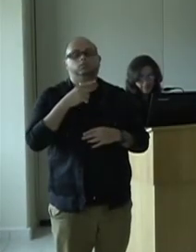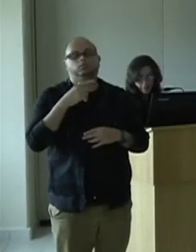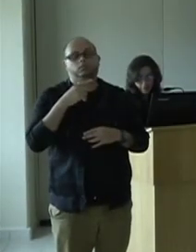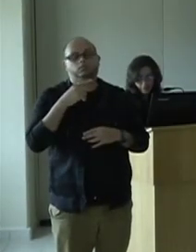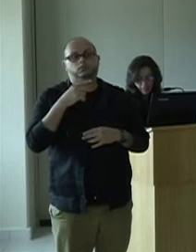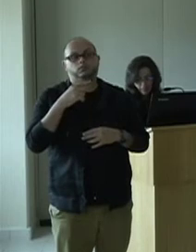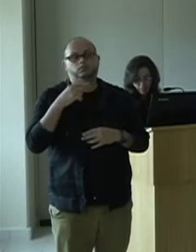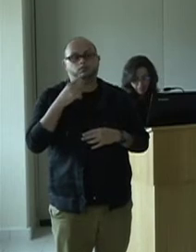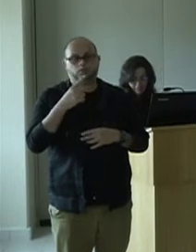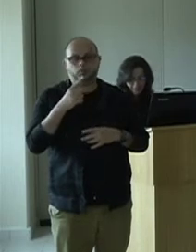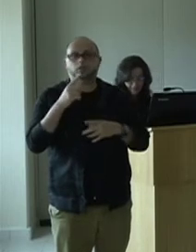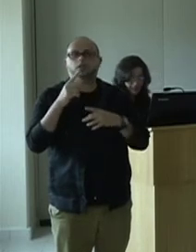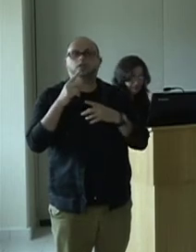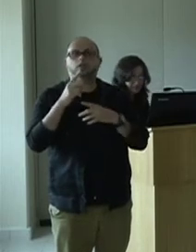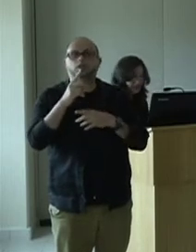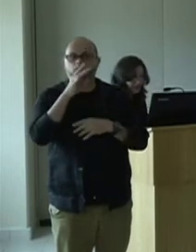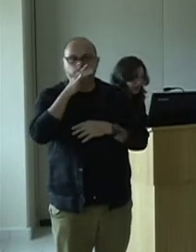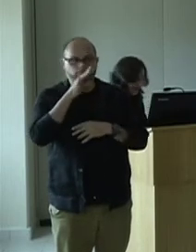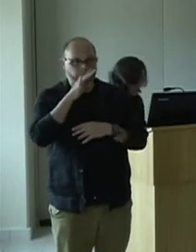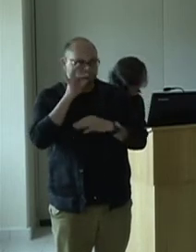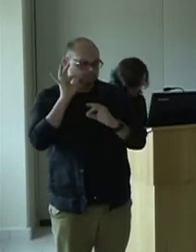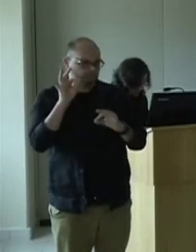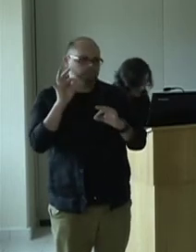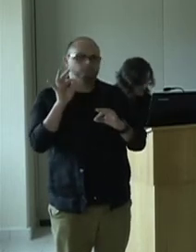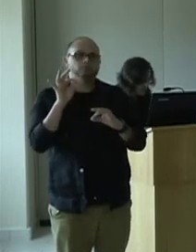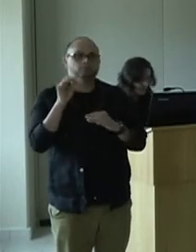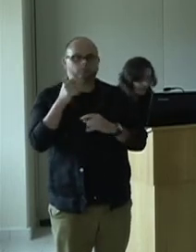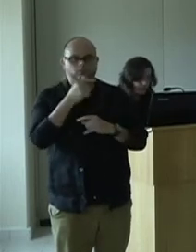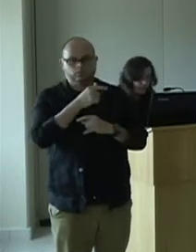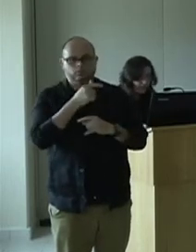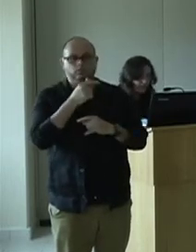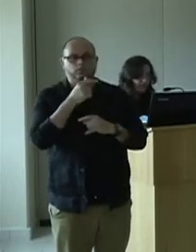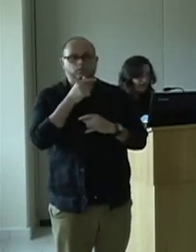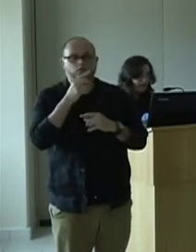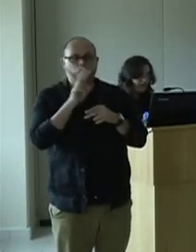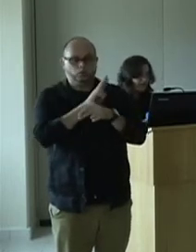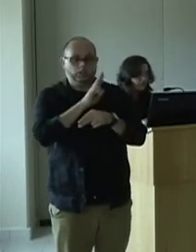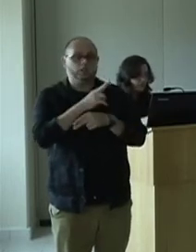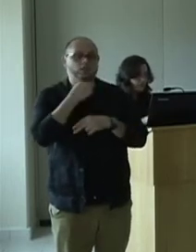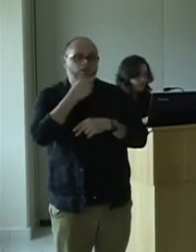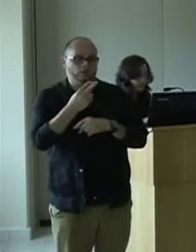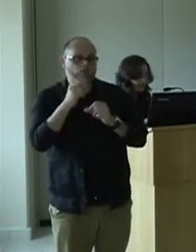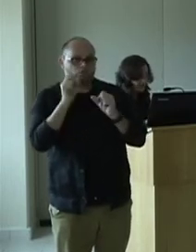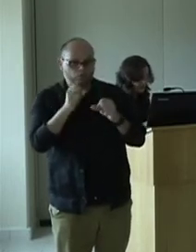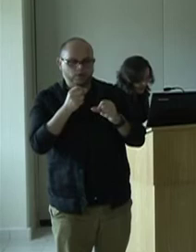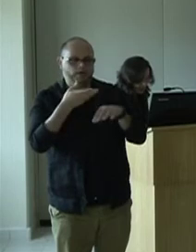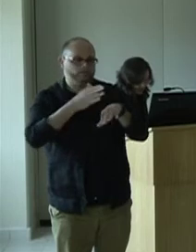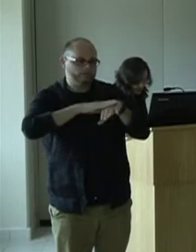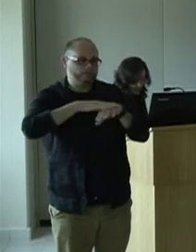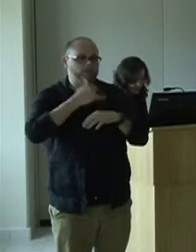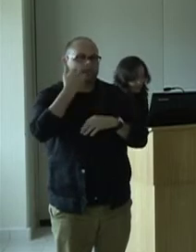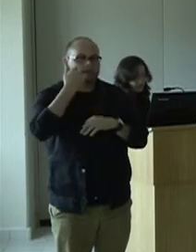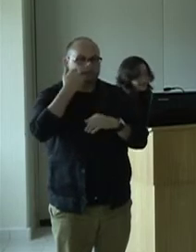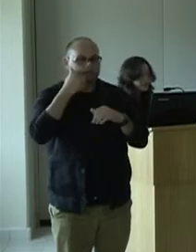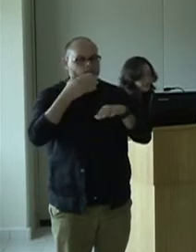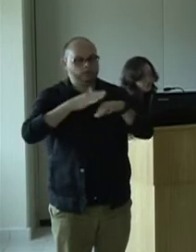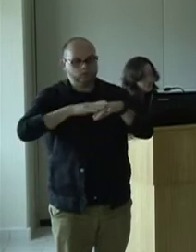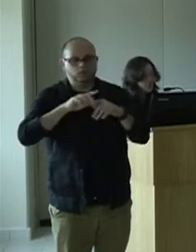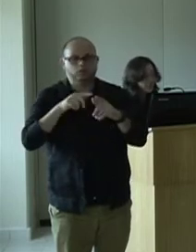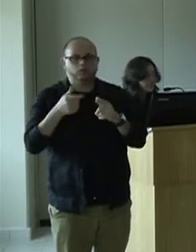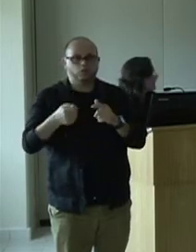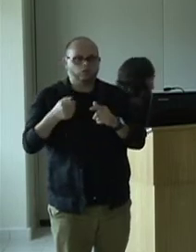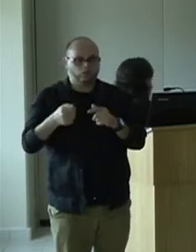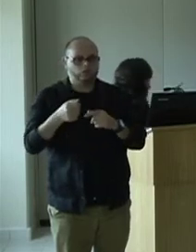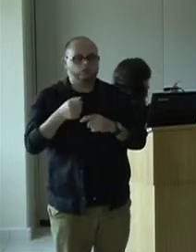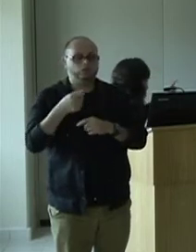él tiene la función de la voz intacta, así que a través de ese medio él puede activar su teléfono, activar el control. Ese control